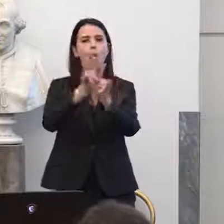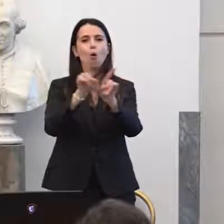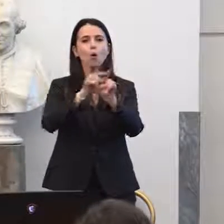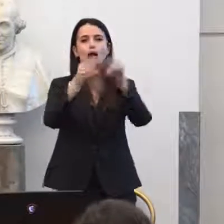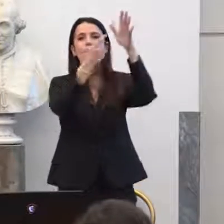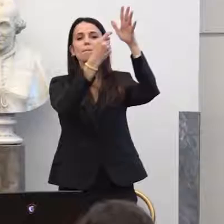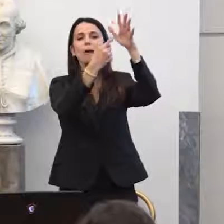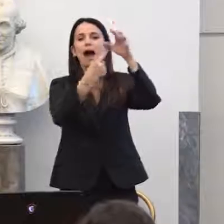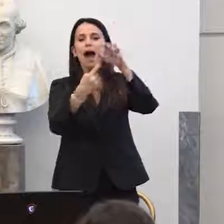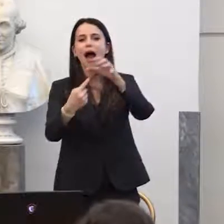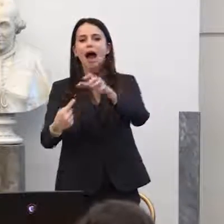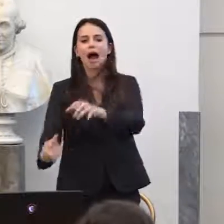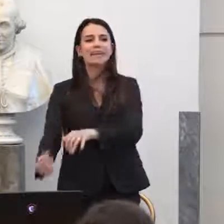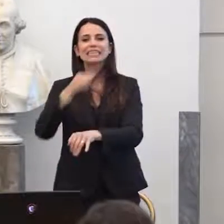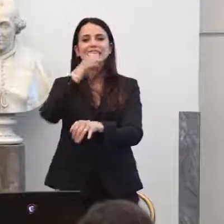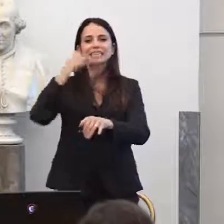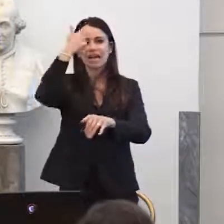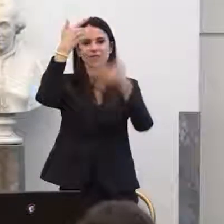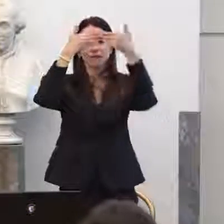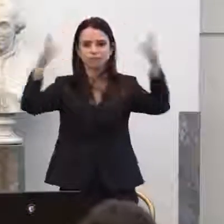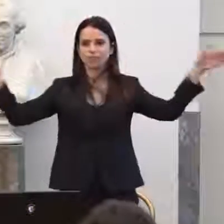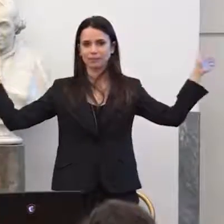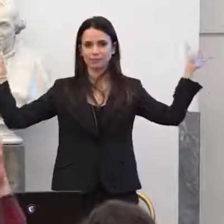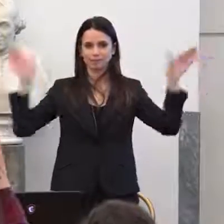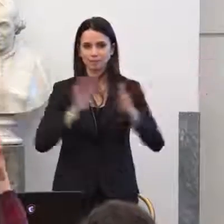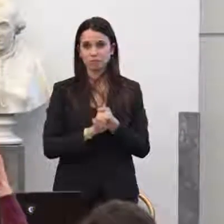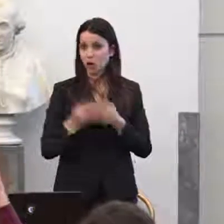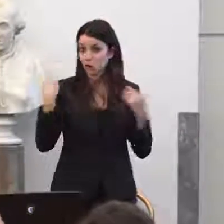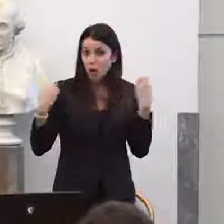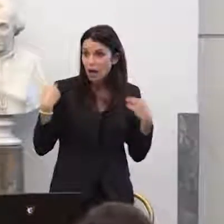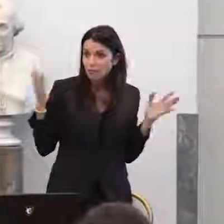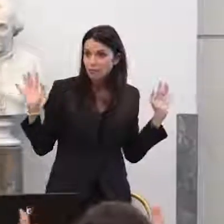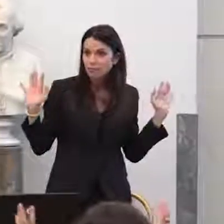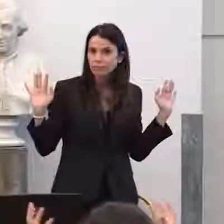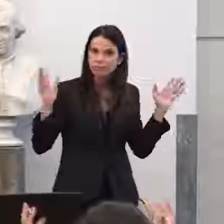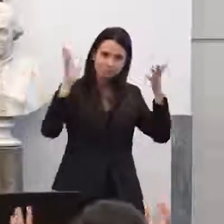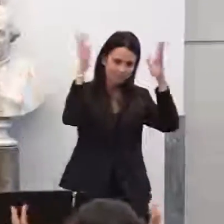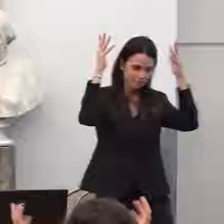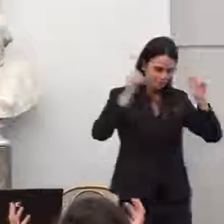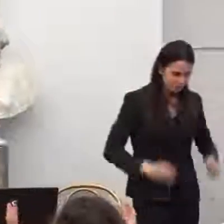aperte. Vi ringrazio per l'attenzione e se ci sono domande sono a vostra disposizione.